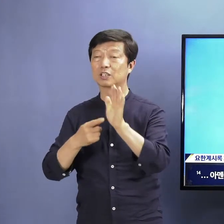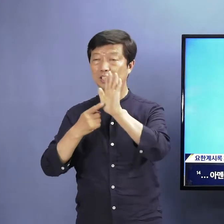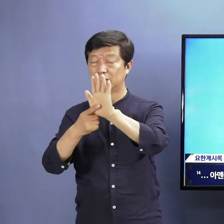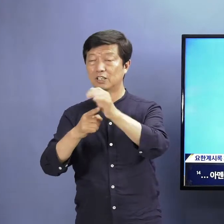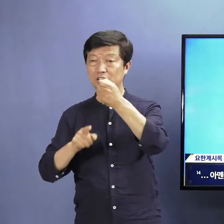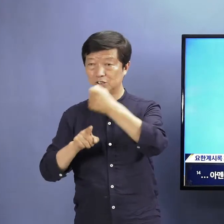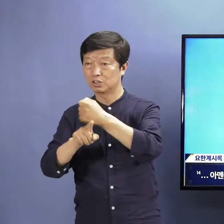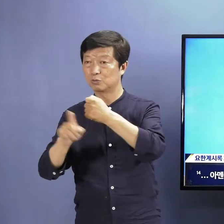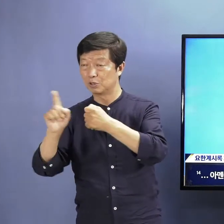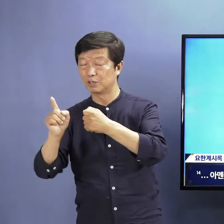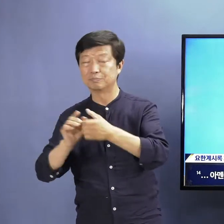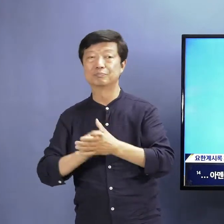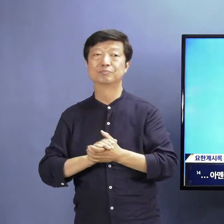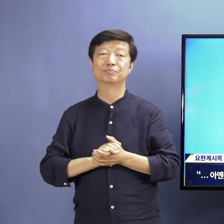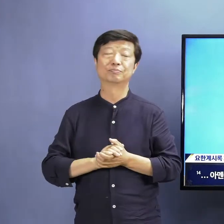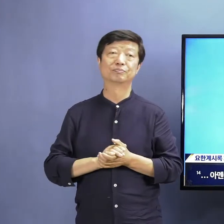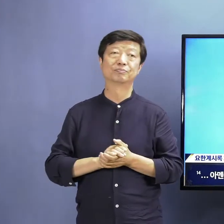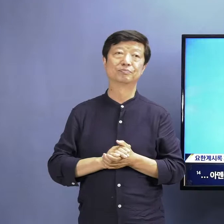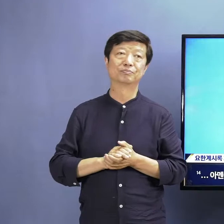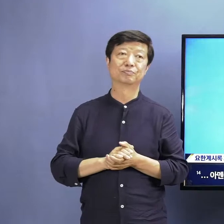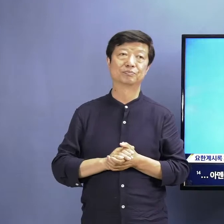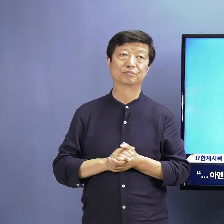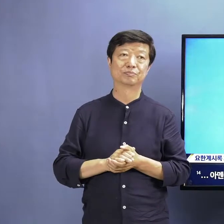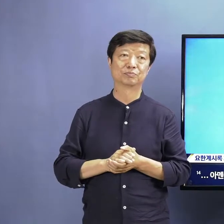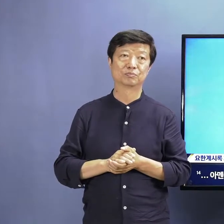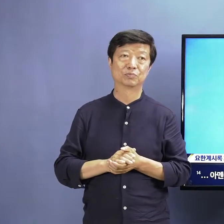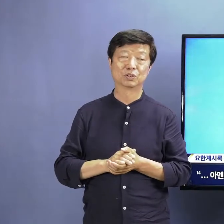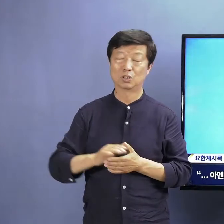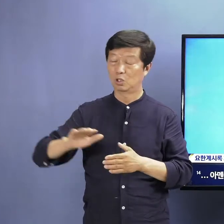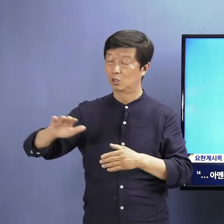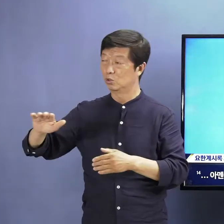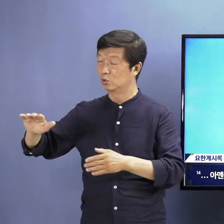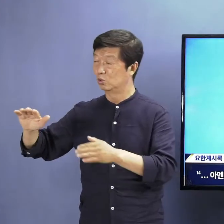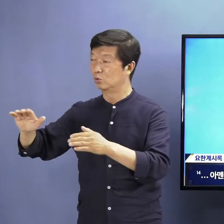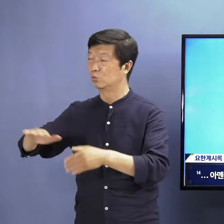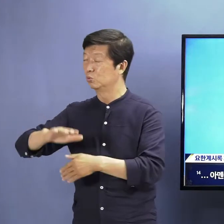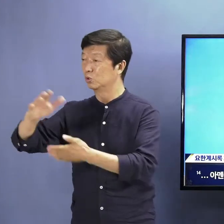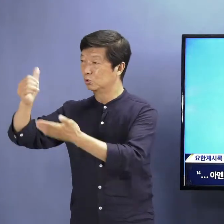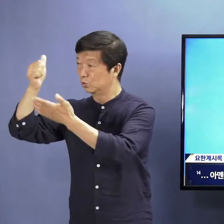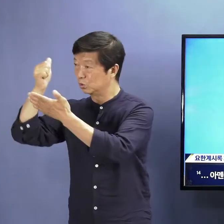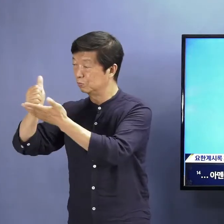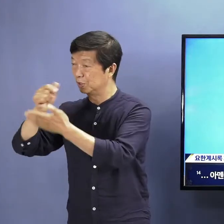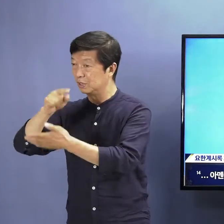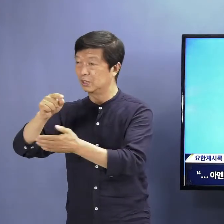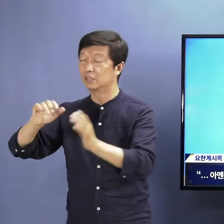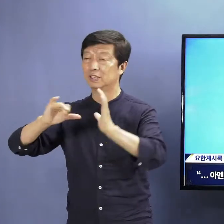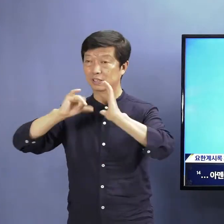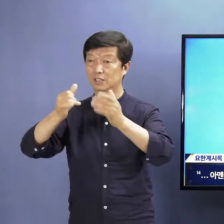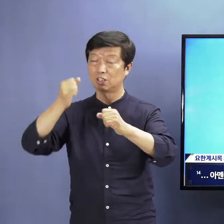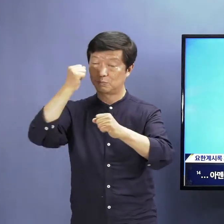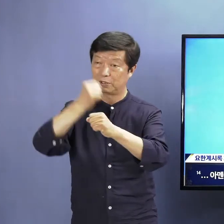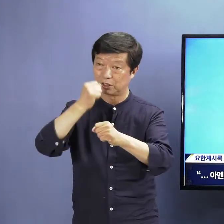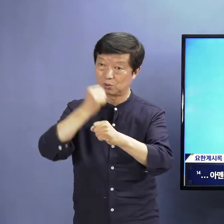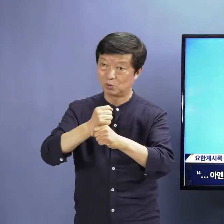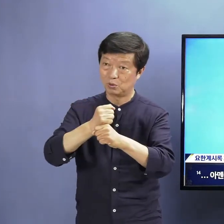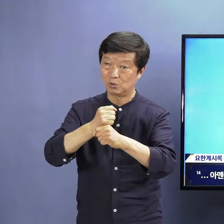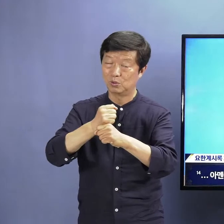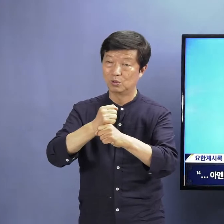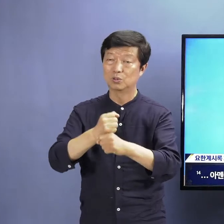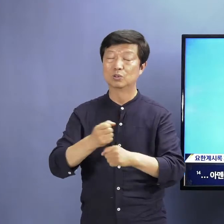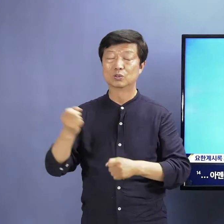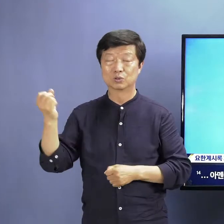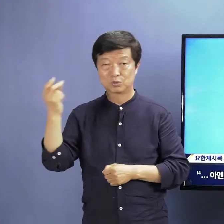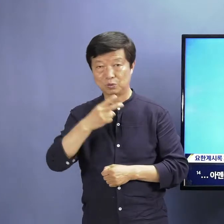있는 거냐? 예, 이것은 바로 우리 주님께서 이 세상의 모든 것을 만드신 분이고, 그리고